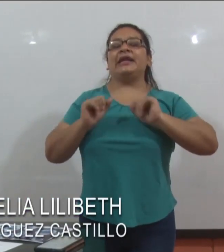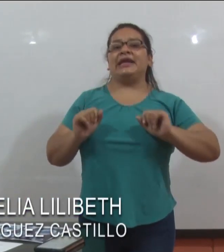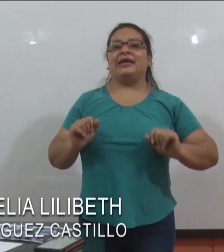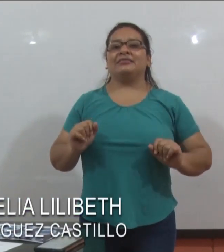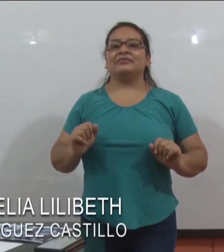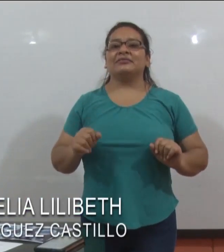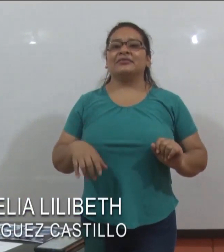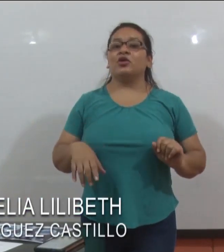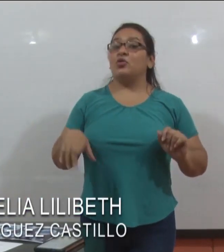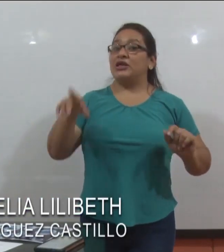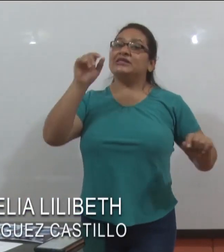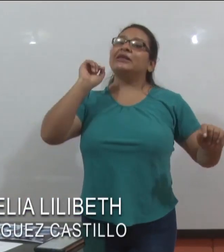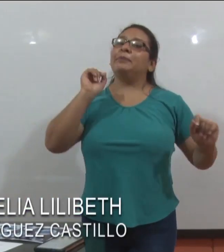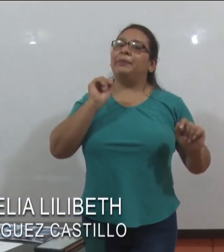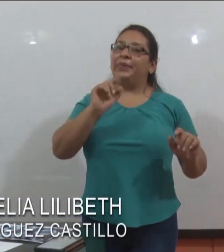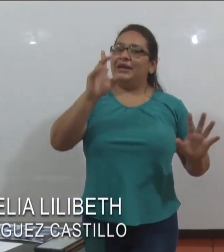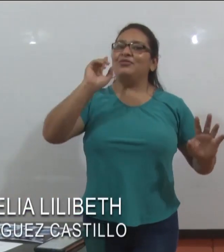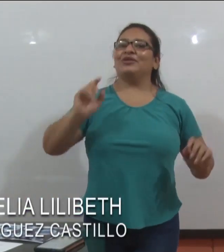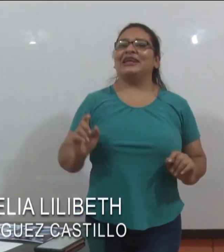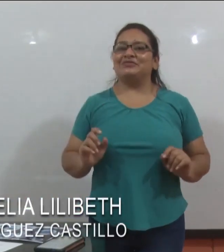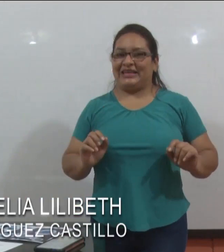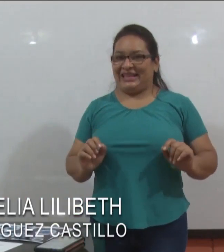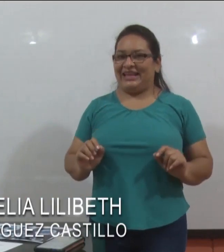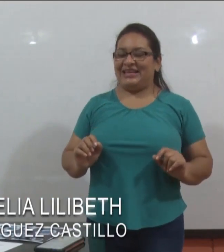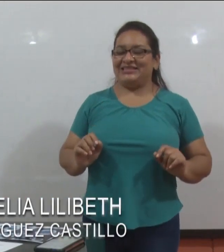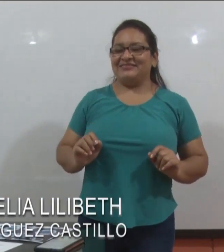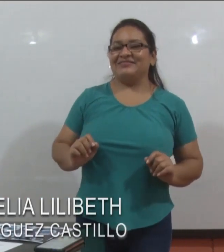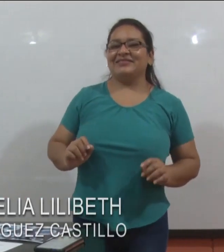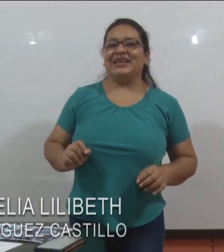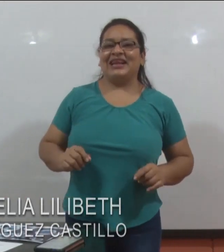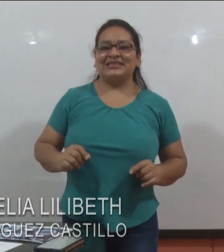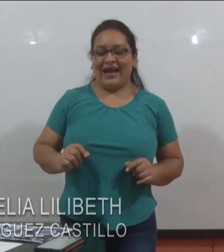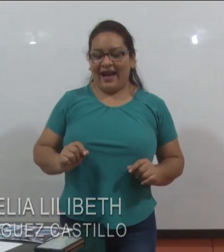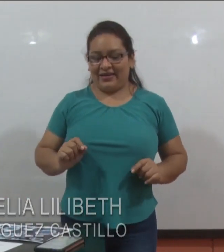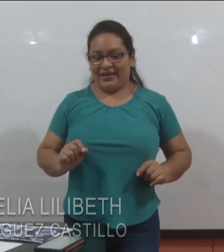familia, como decir primo de las bacterias, las arqueas.